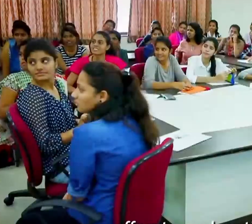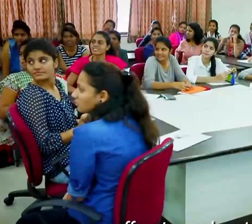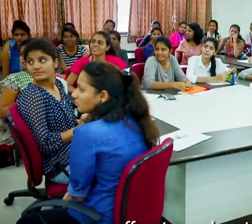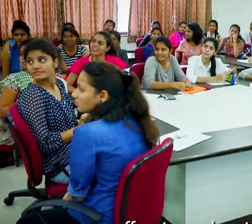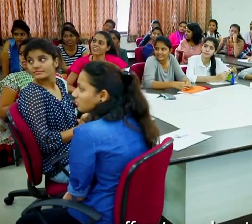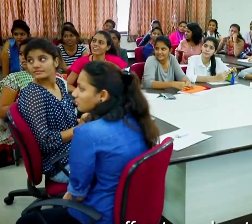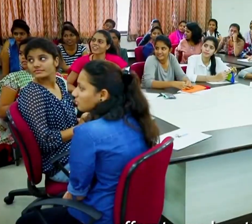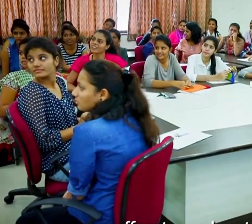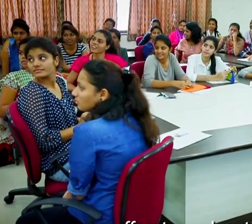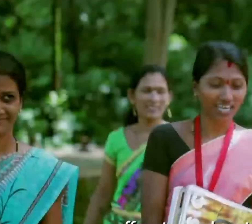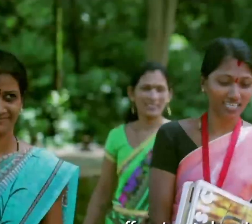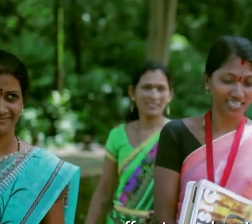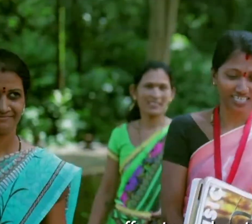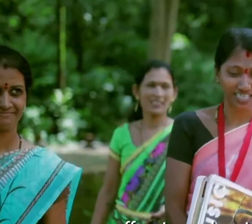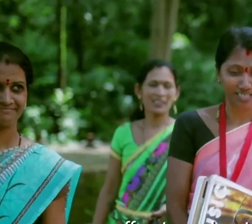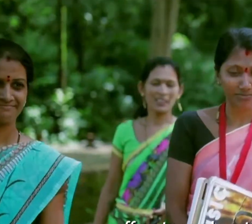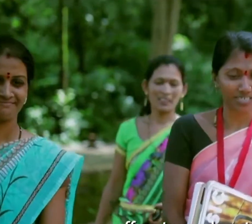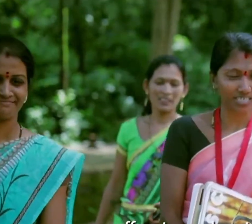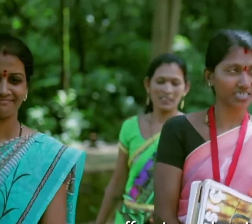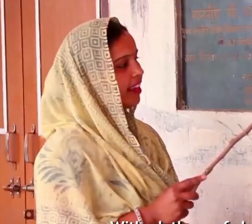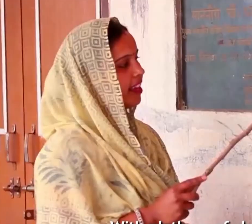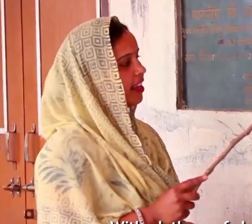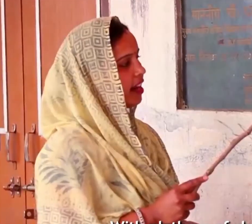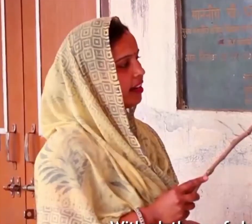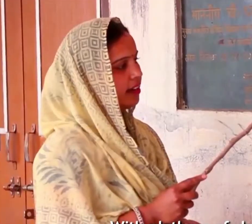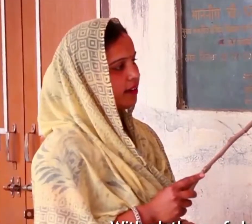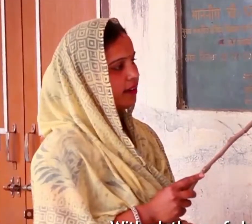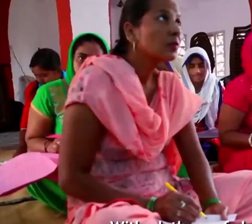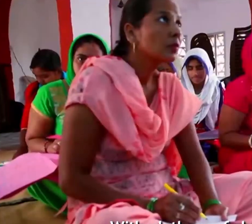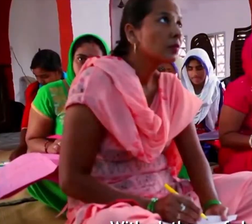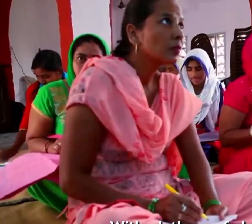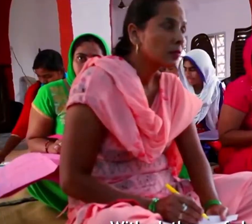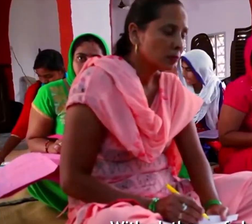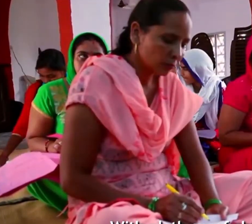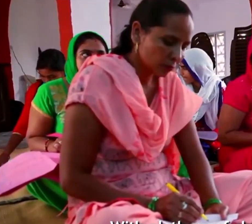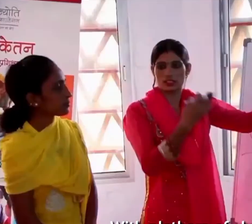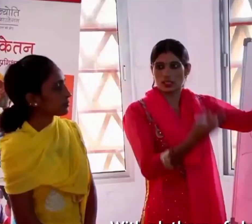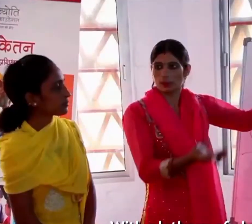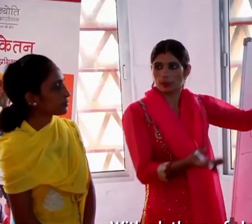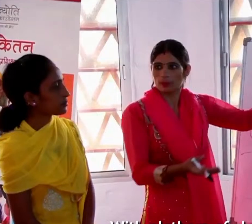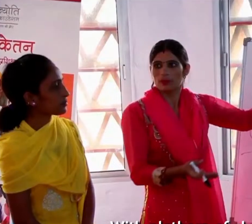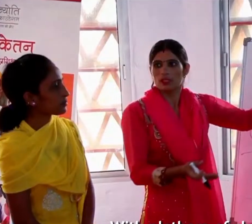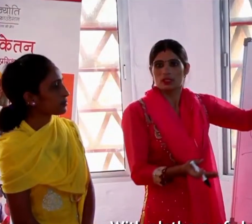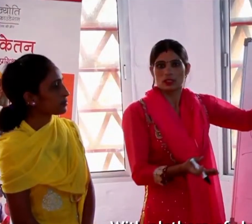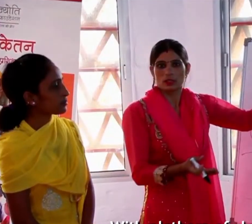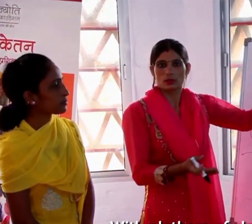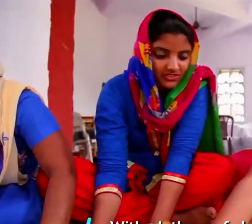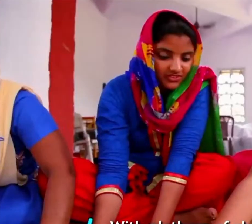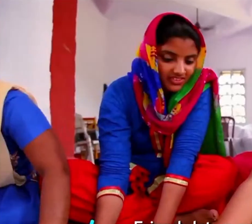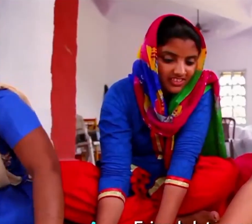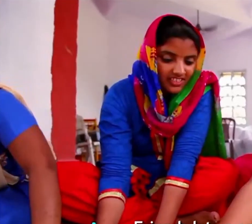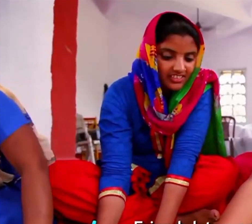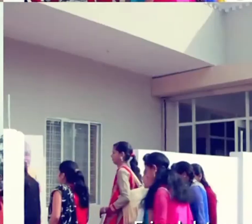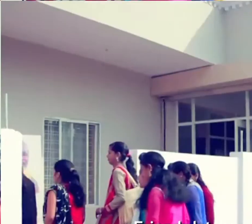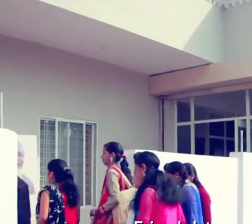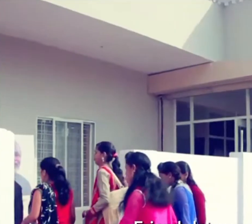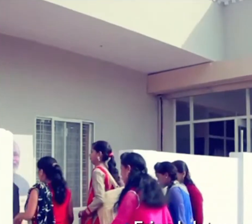हम कहीं पढ़े, वे विषय की लोच से युक्त हो। मित्रों